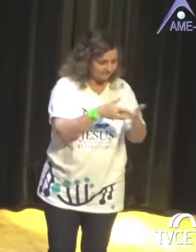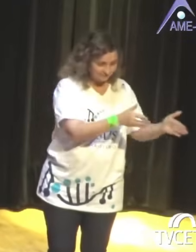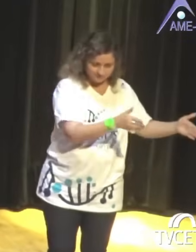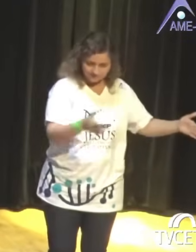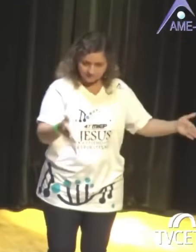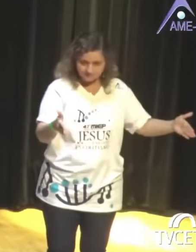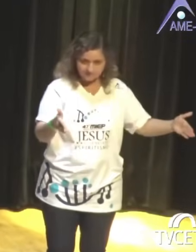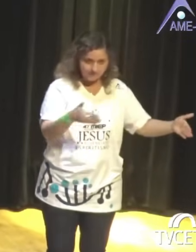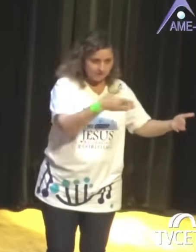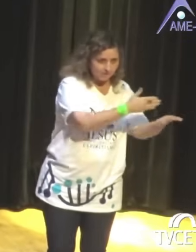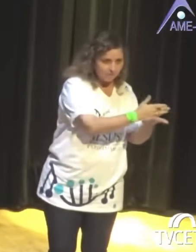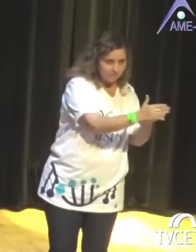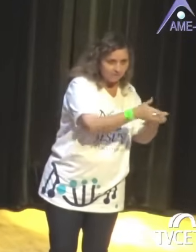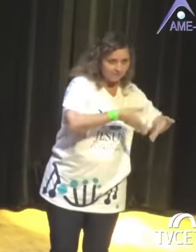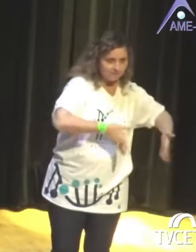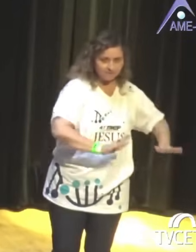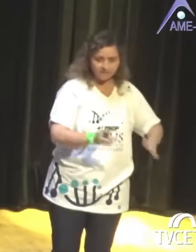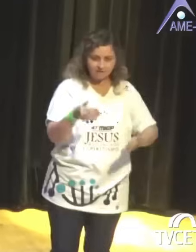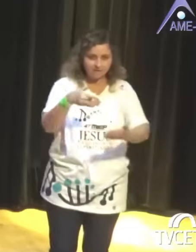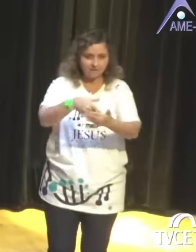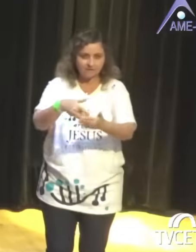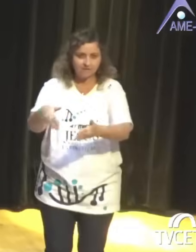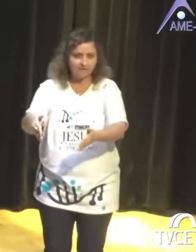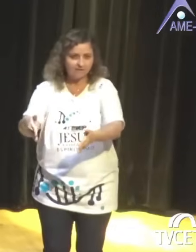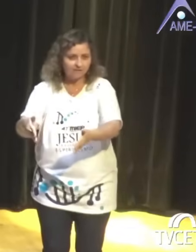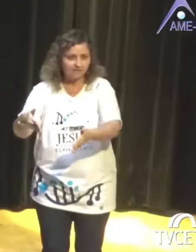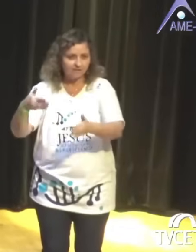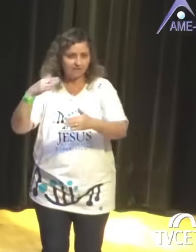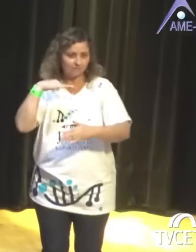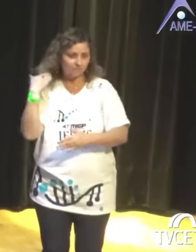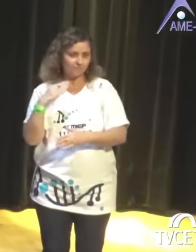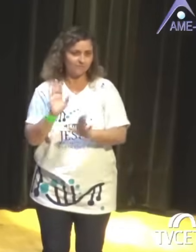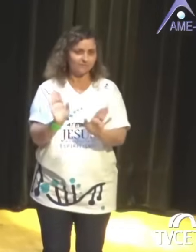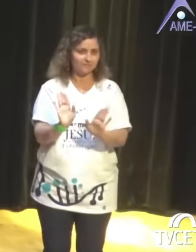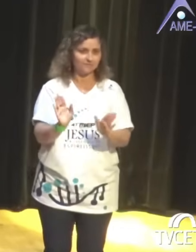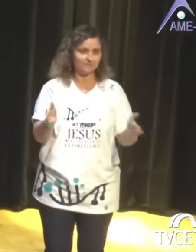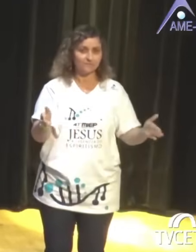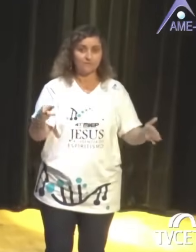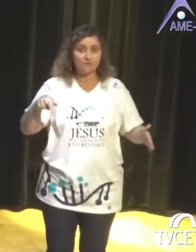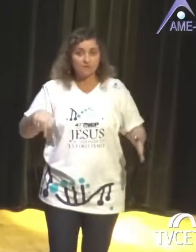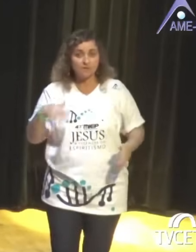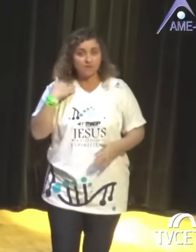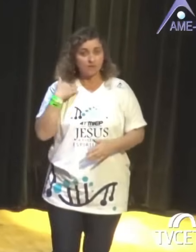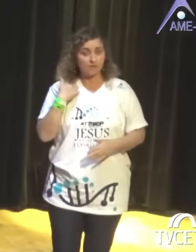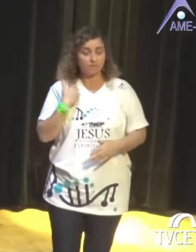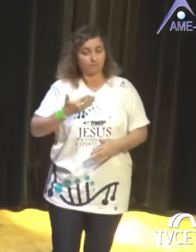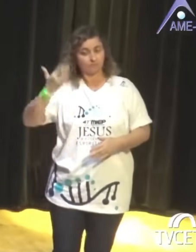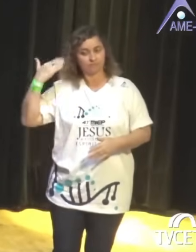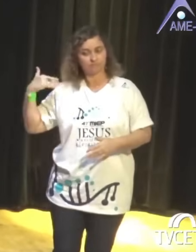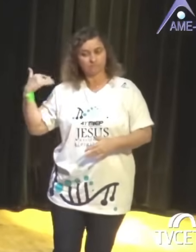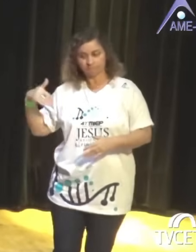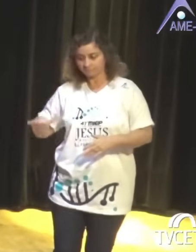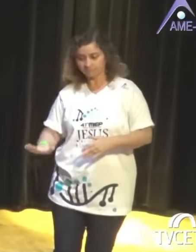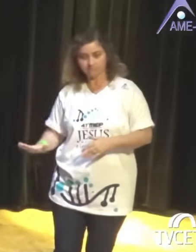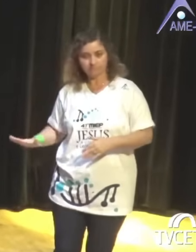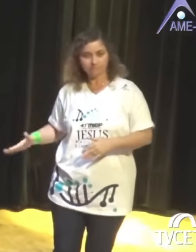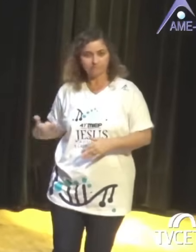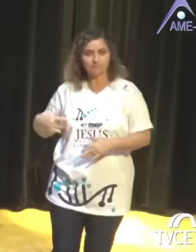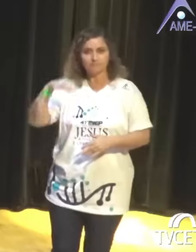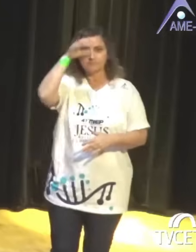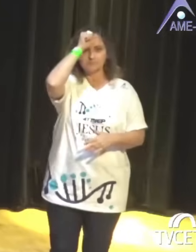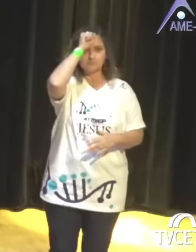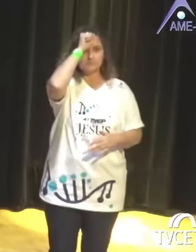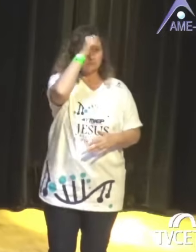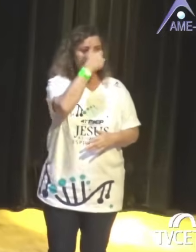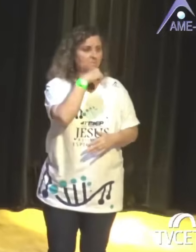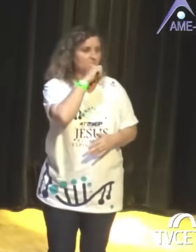minha infância que que eu aprendi eu aprendi que quando a minha mãe e